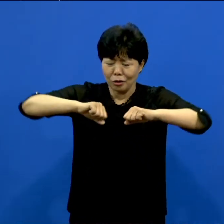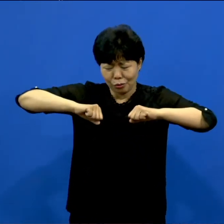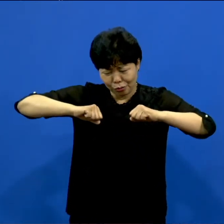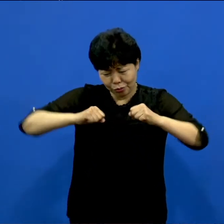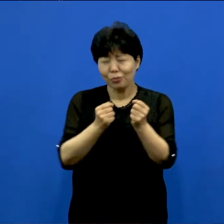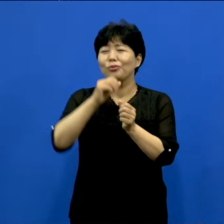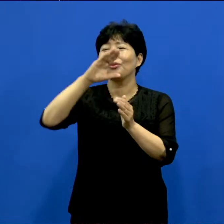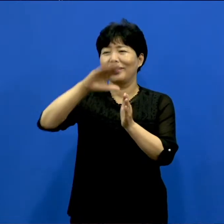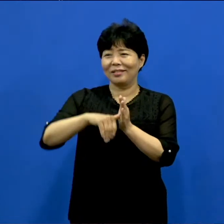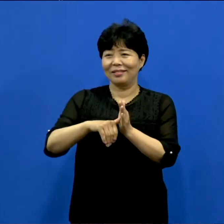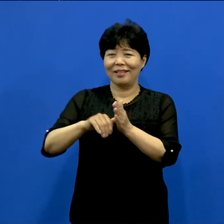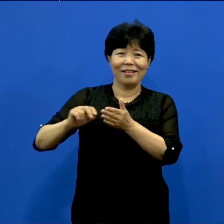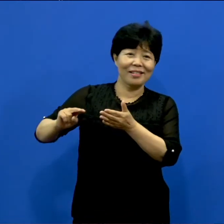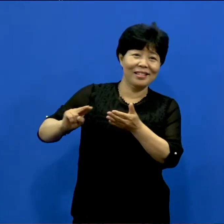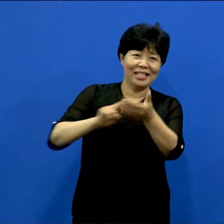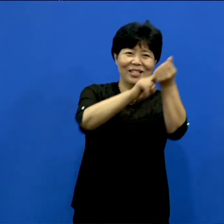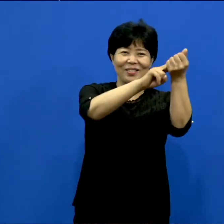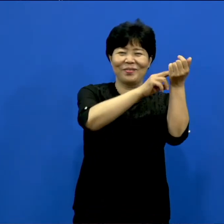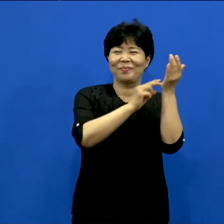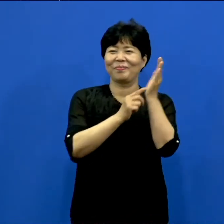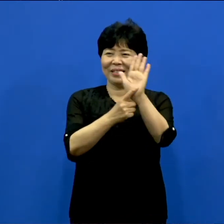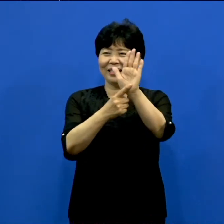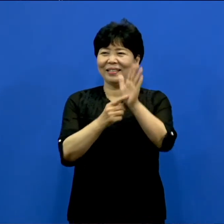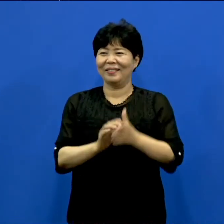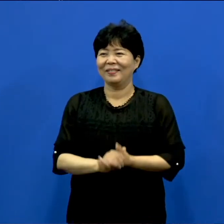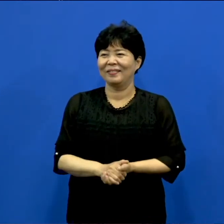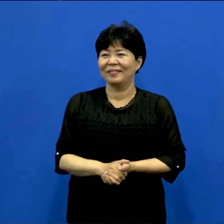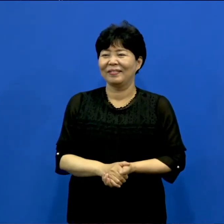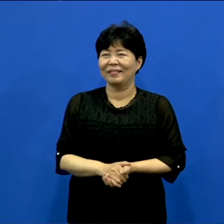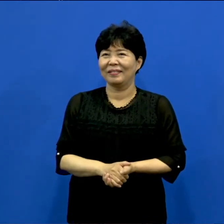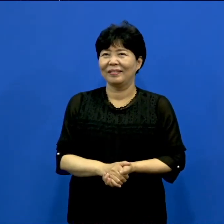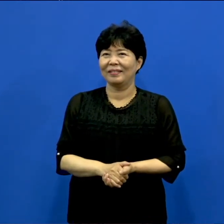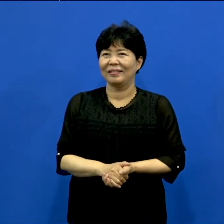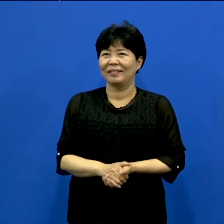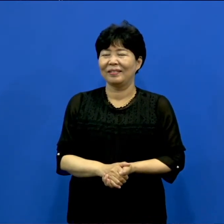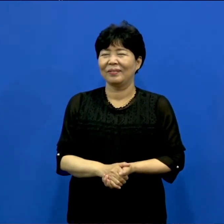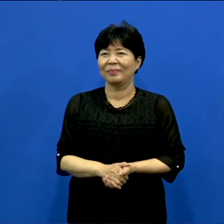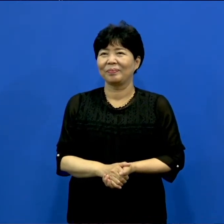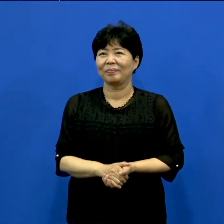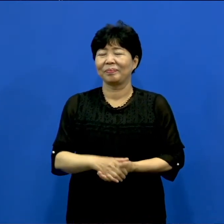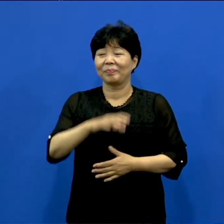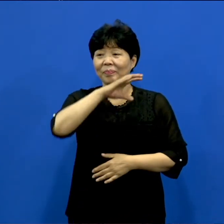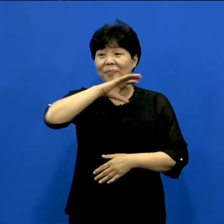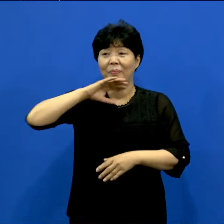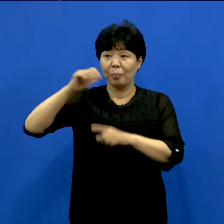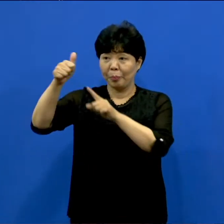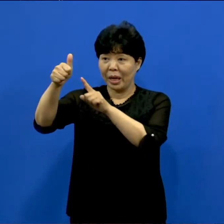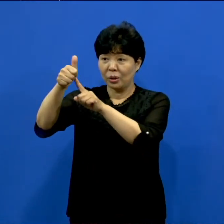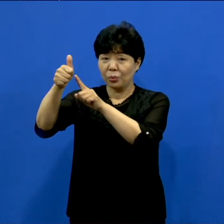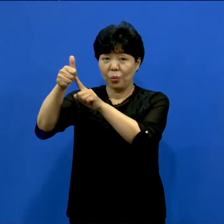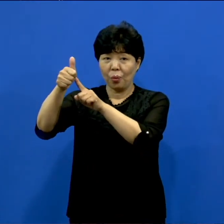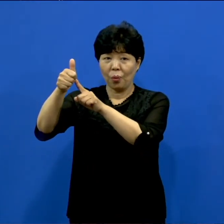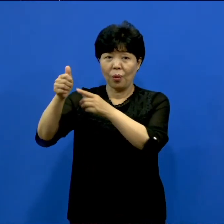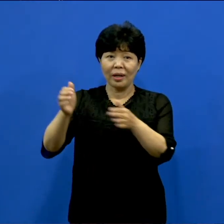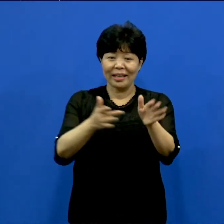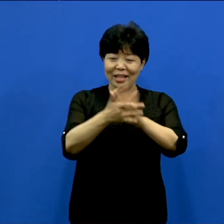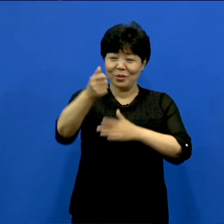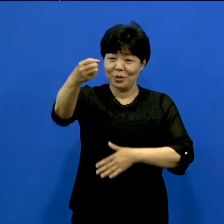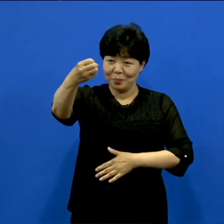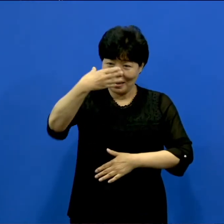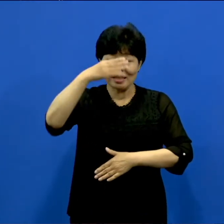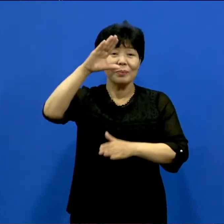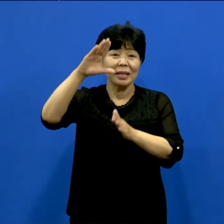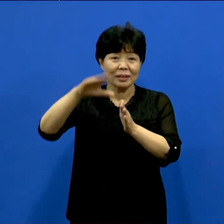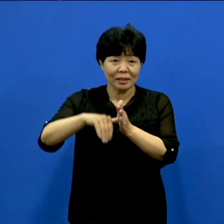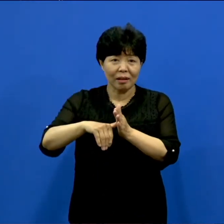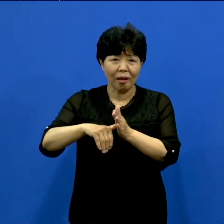거예요. 그런데 보통 때 같으면 그걸 거부하는데 베드로가 그 자리에서 내리리다 하고,